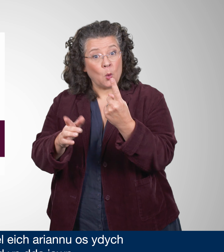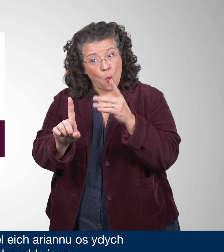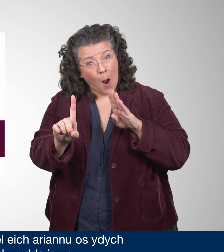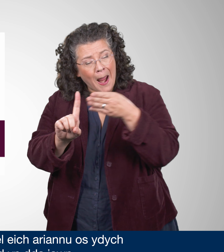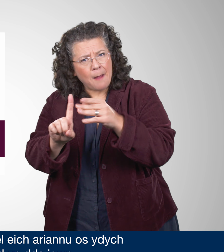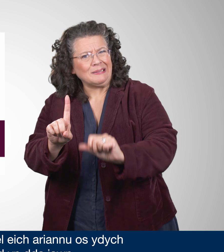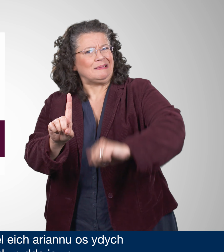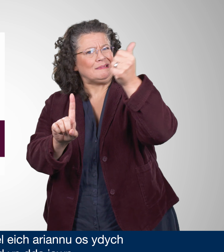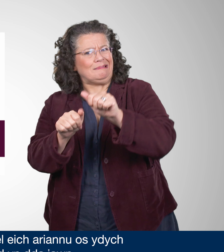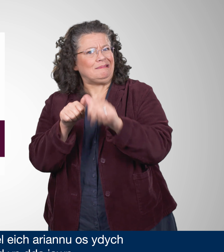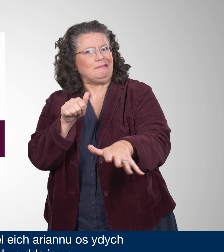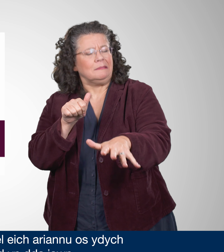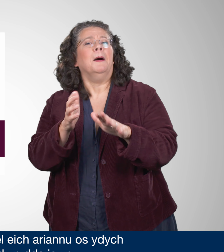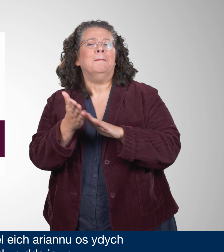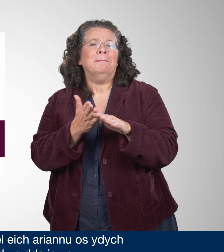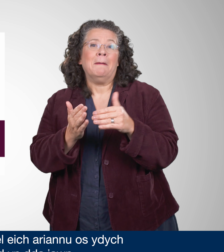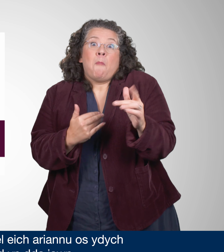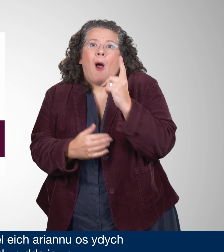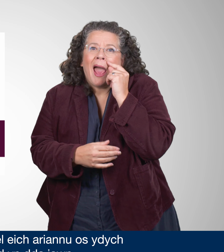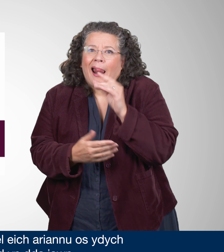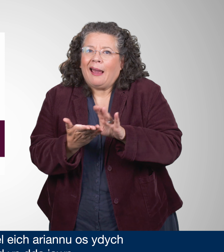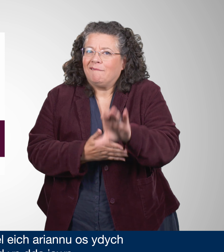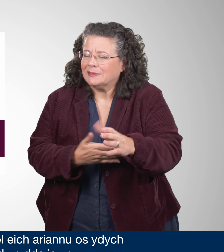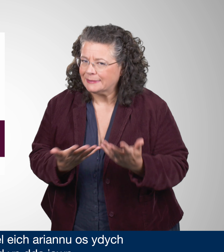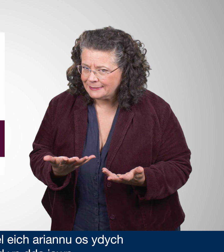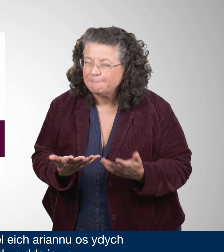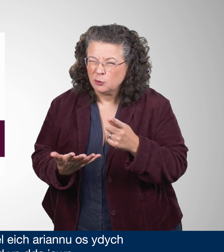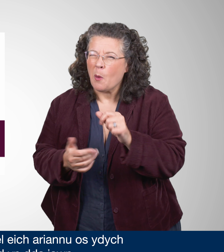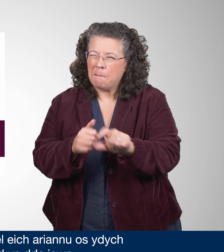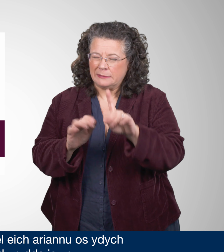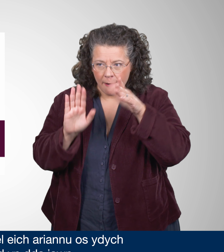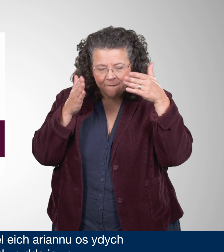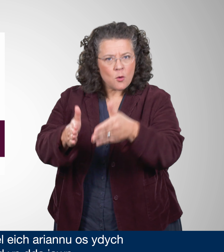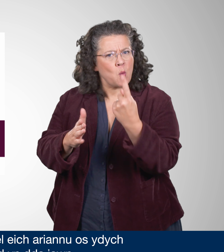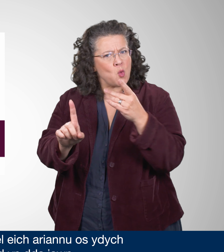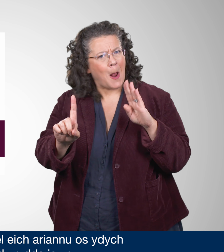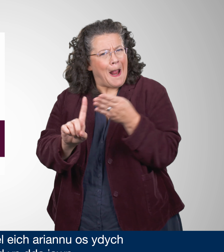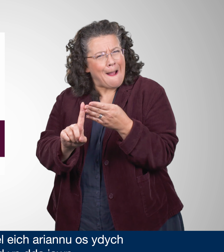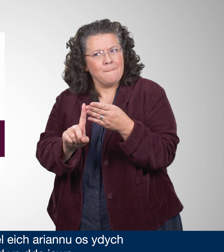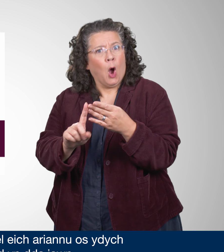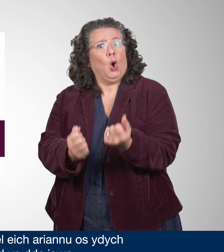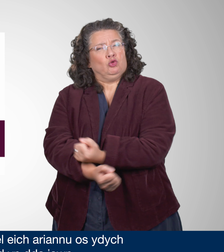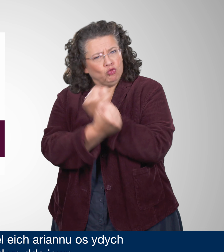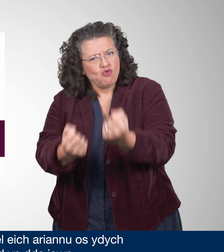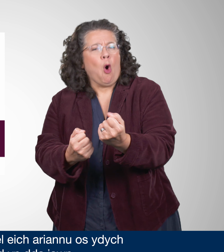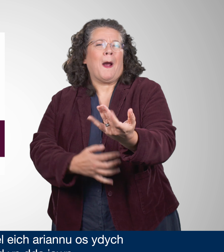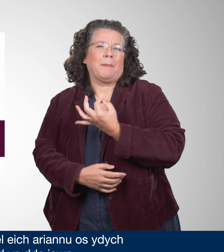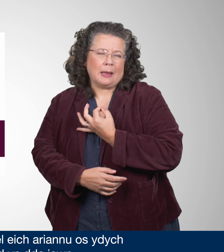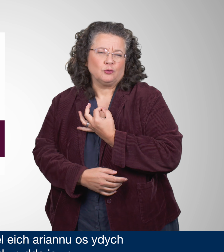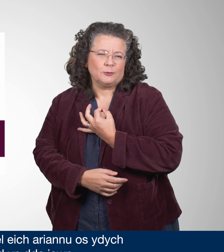Rydych yn fwy tebygol o gael eich ariannu os ydych chi'n bodloni un nod yn dda